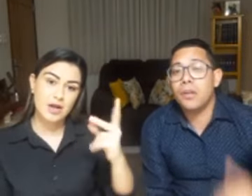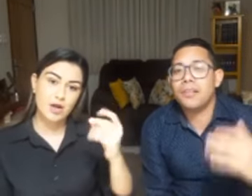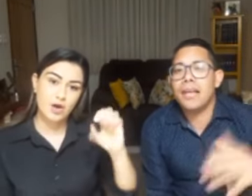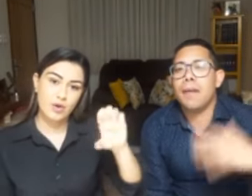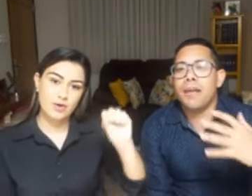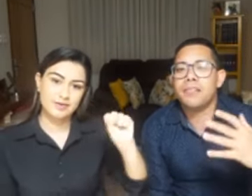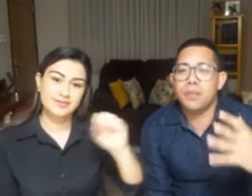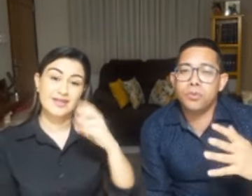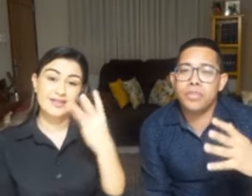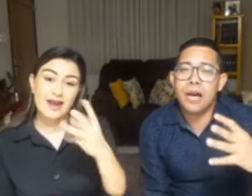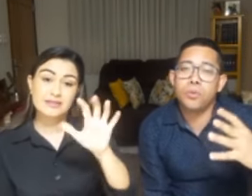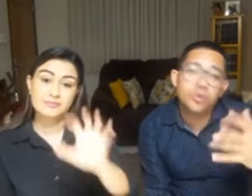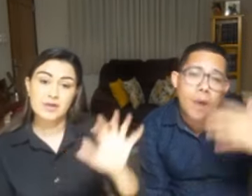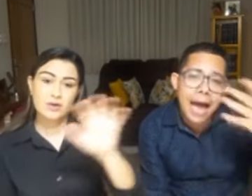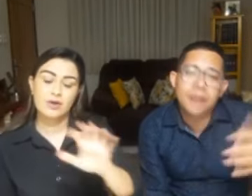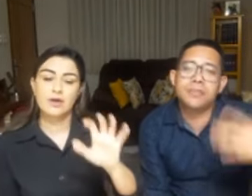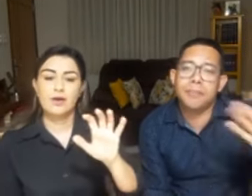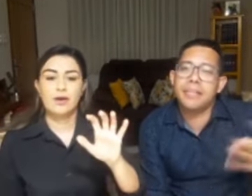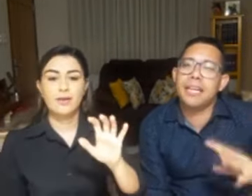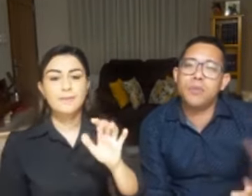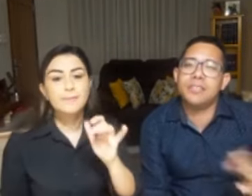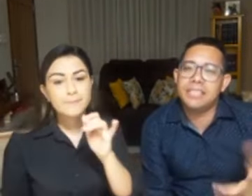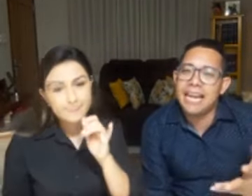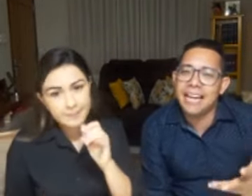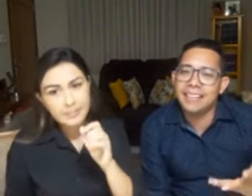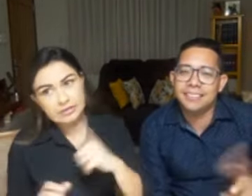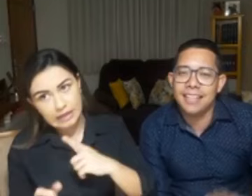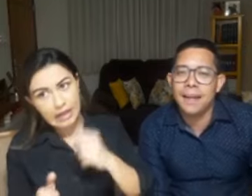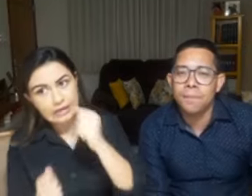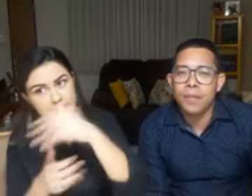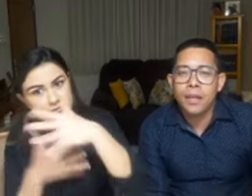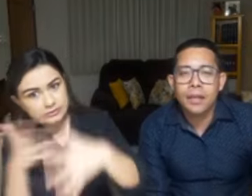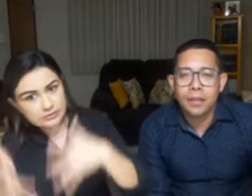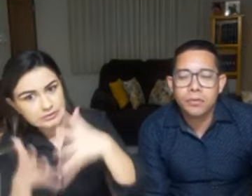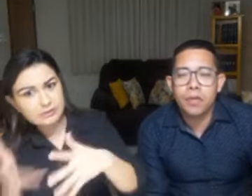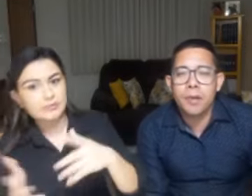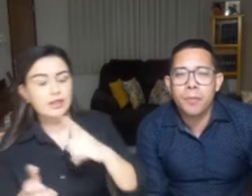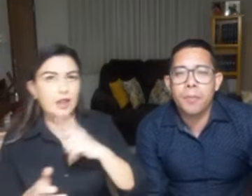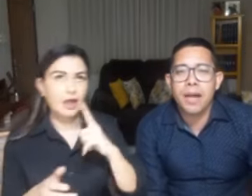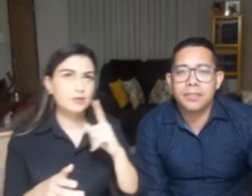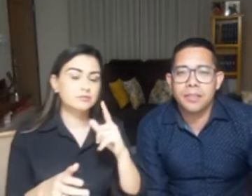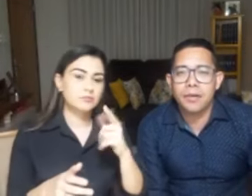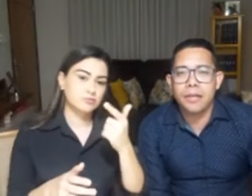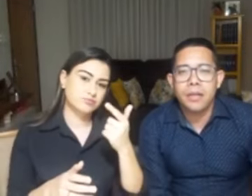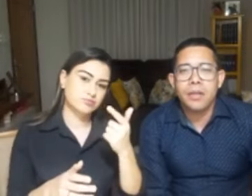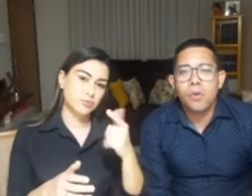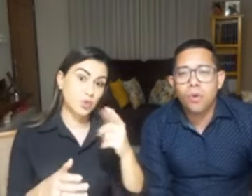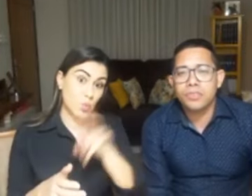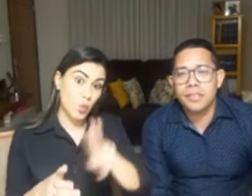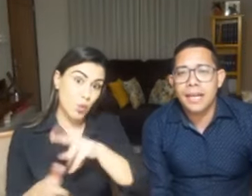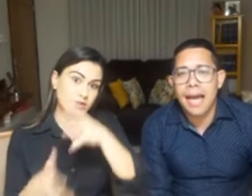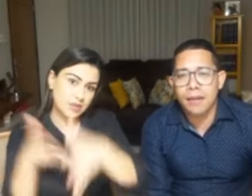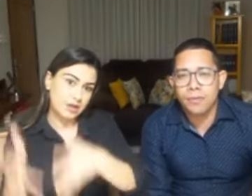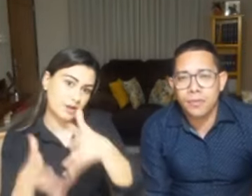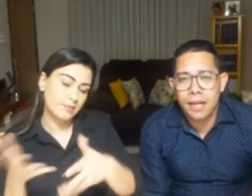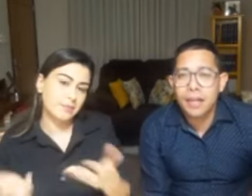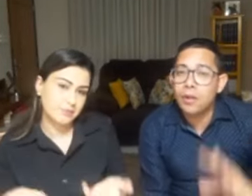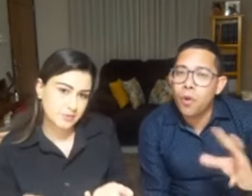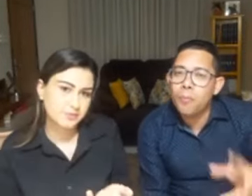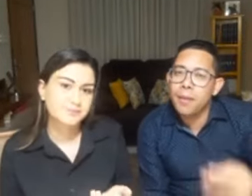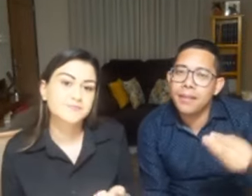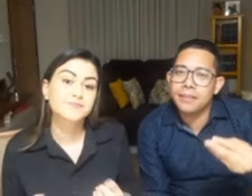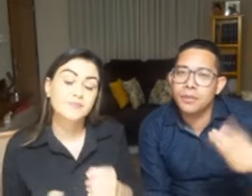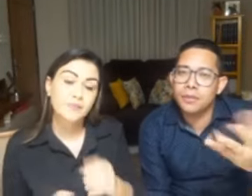Mas não necessariamente são já usuários também da língua de sinais, né? Então, tem uma população aí considerável, né?